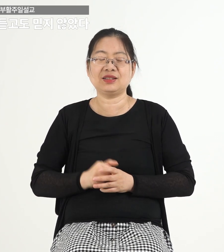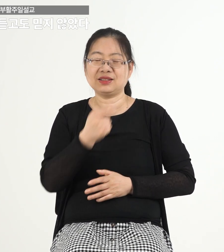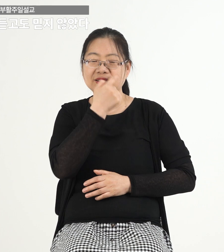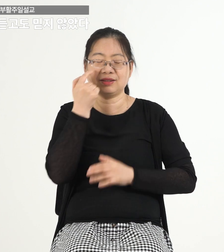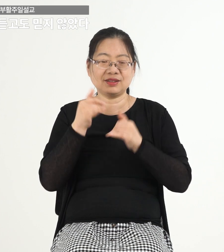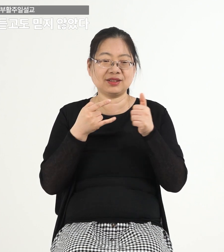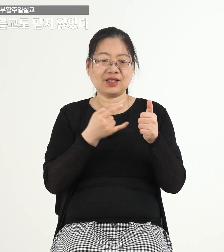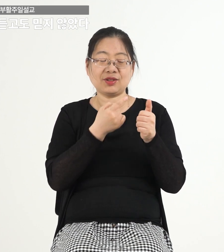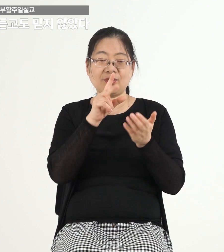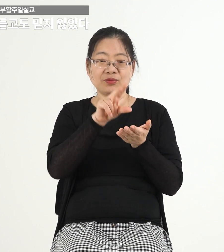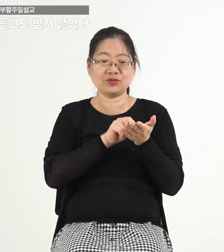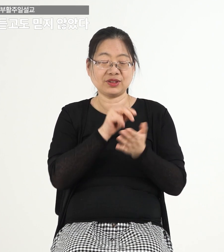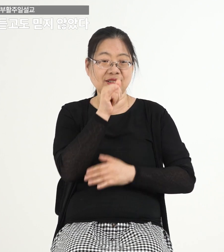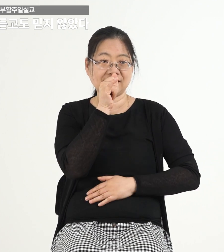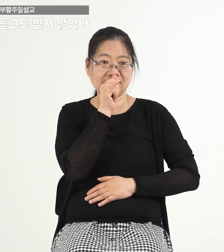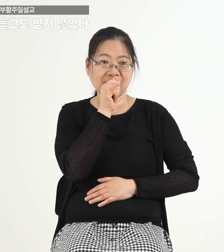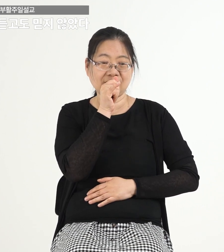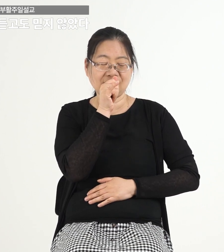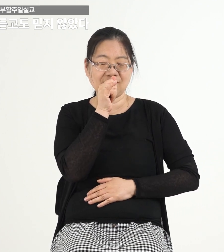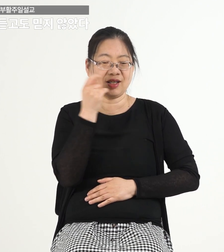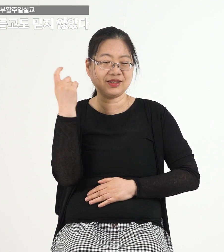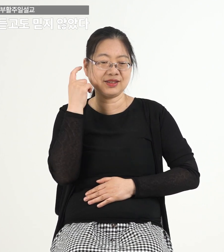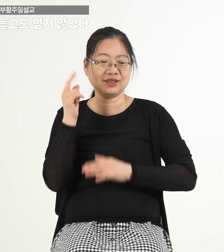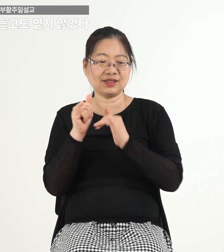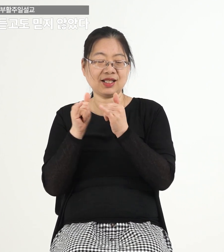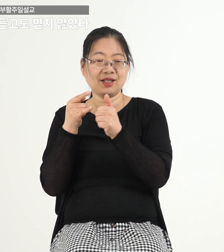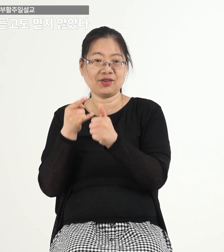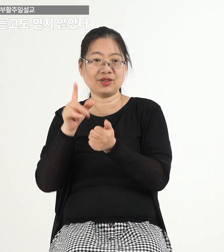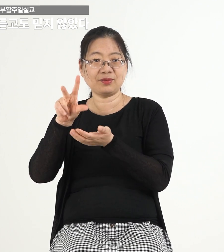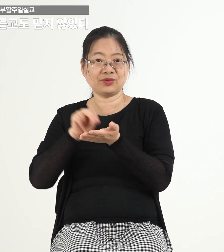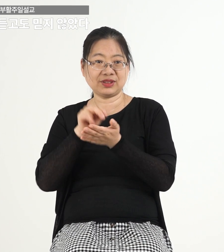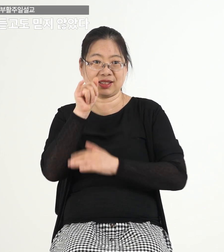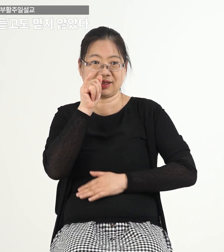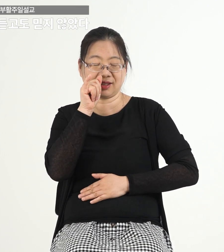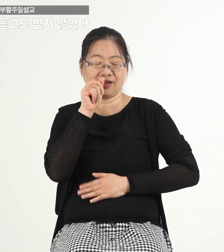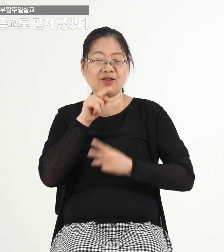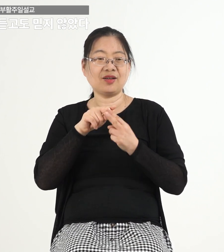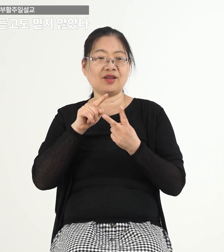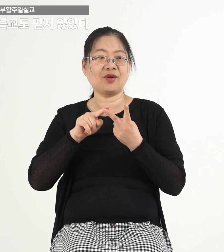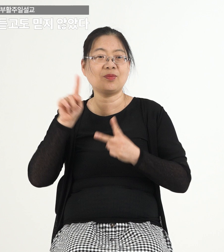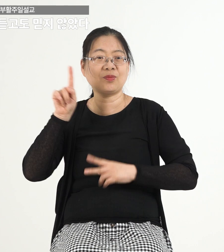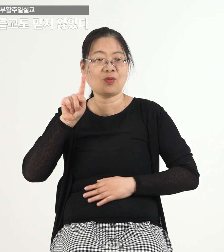증인에게 문제가 있었습니까? 듣는 사람들에게 문제가 있었습니까?